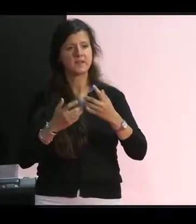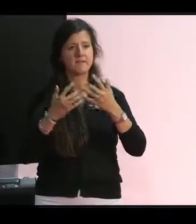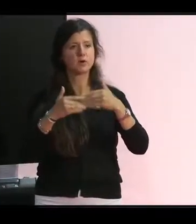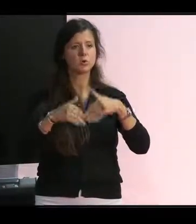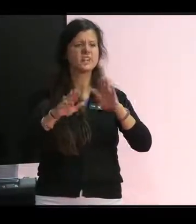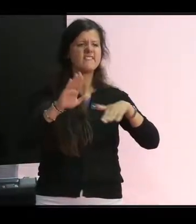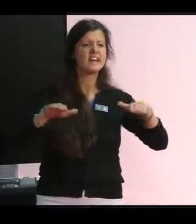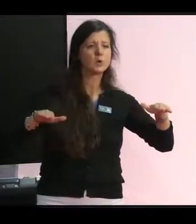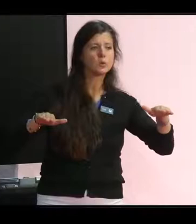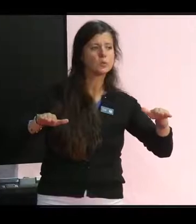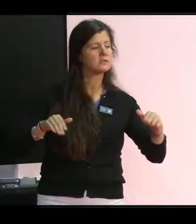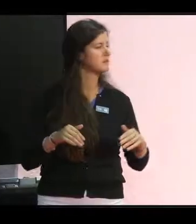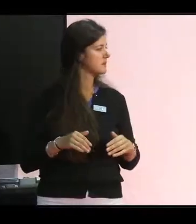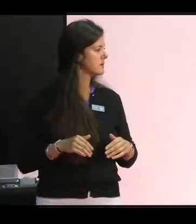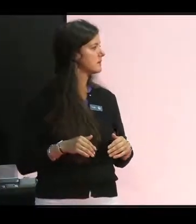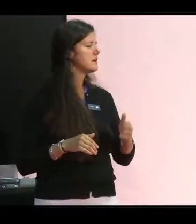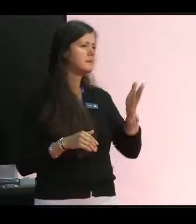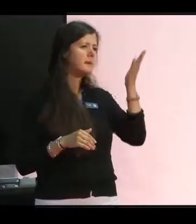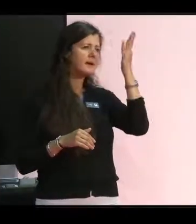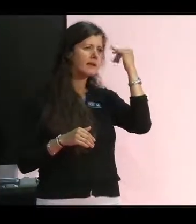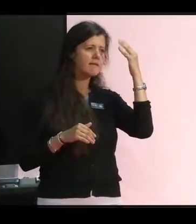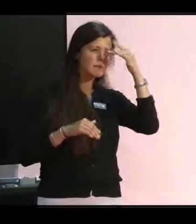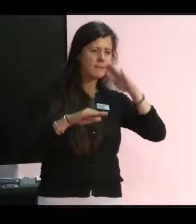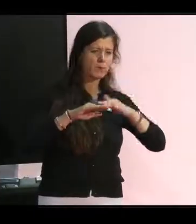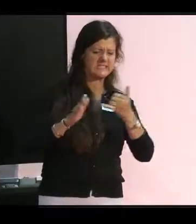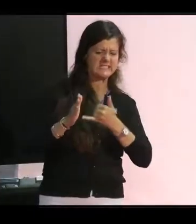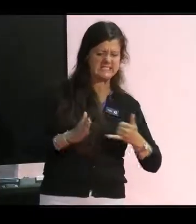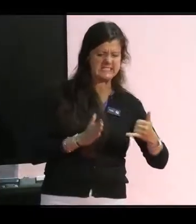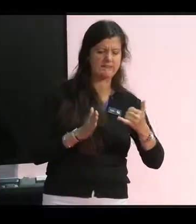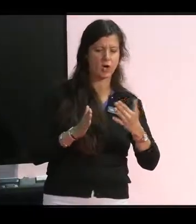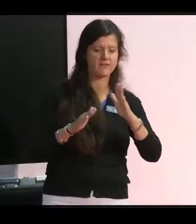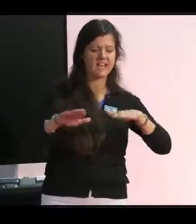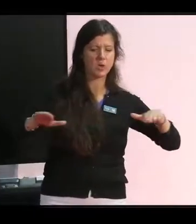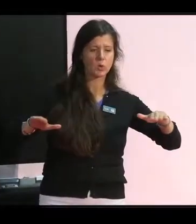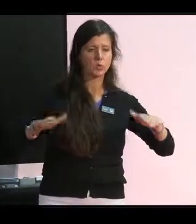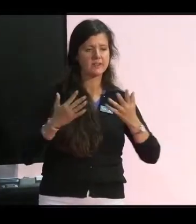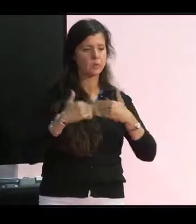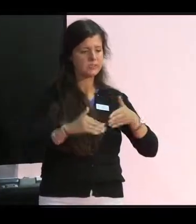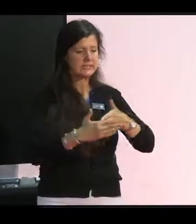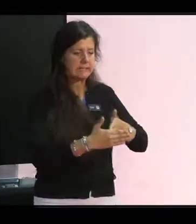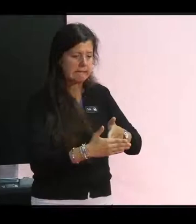på något sätt. Alltså vi fungerar olika, vi har olika variationer i hur vi fungerar. Och funktionshinder är